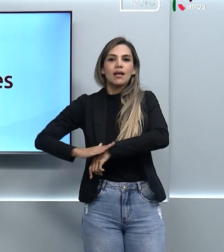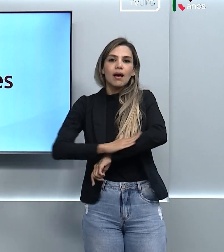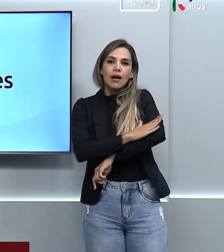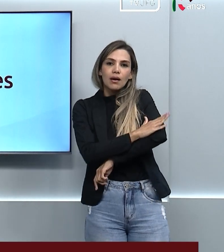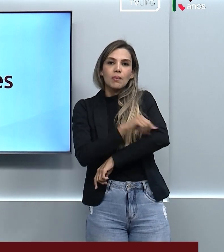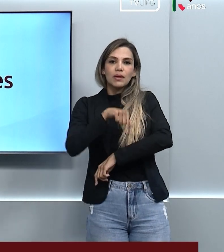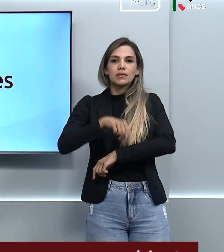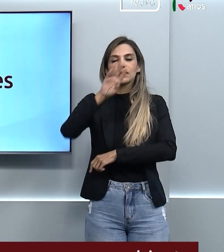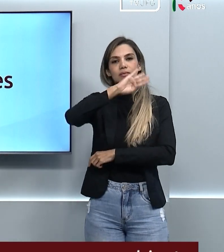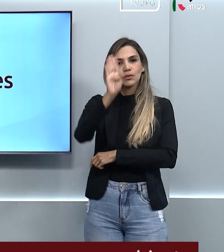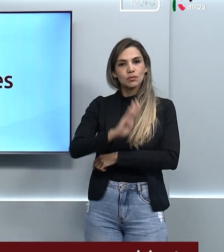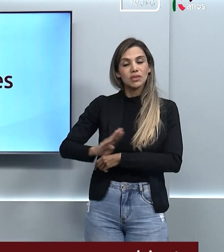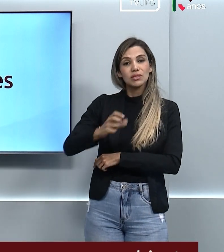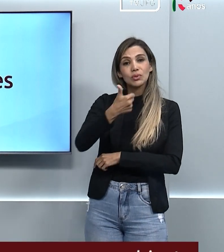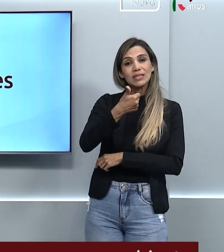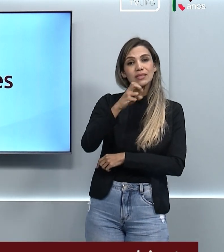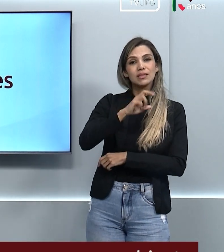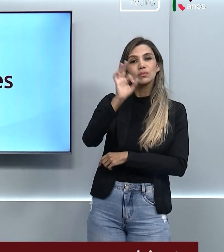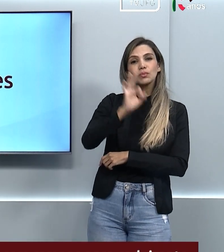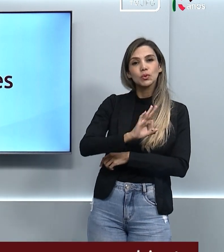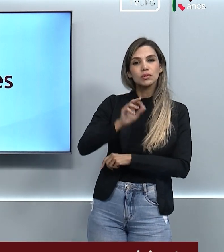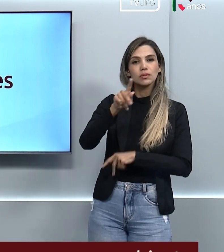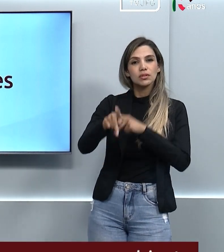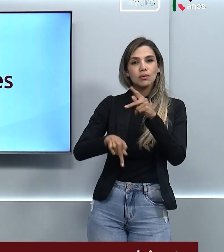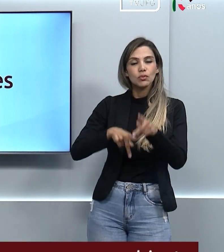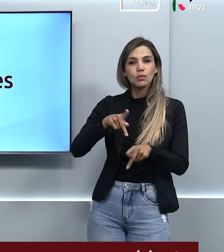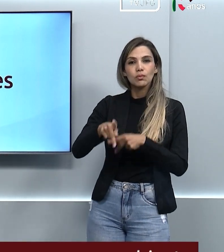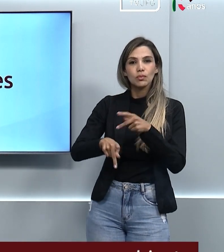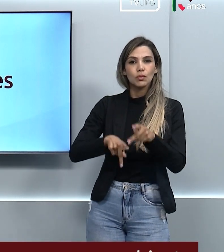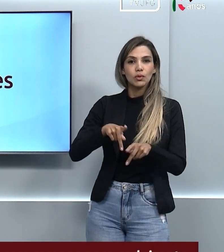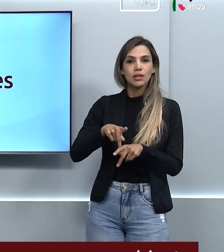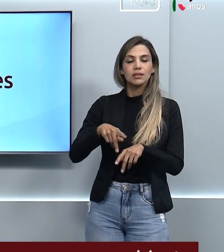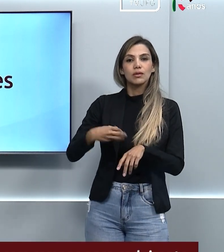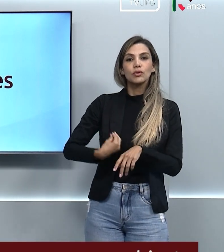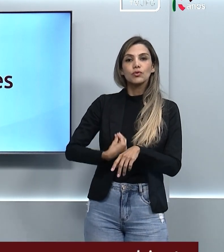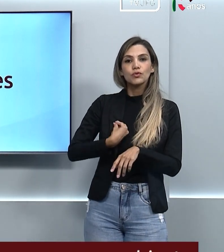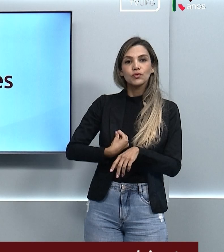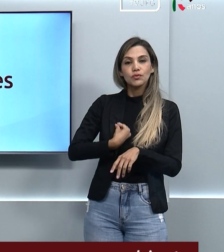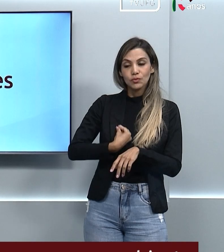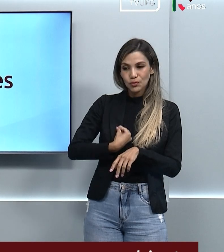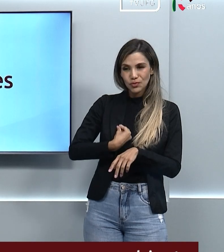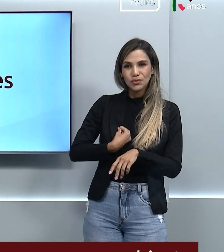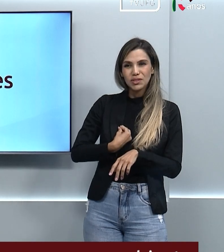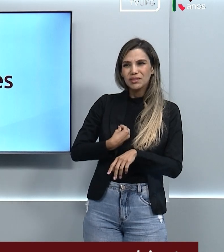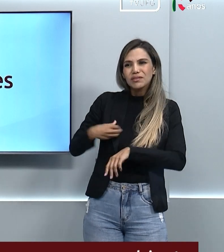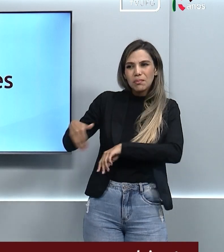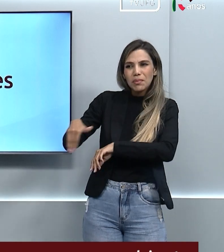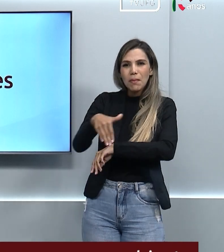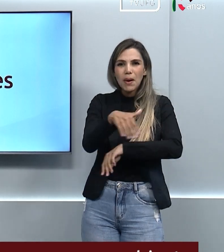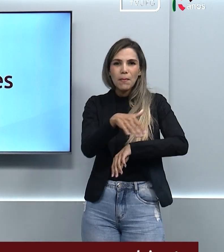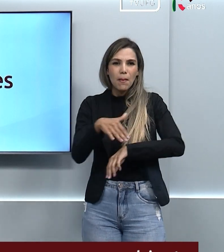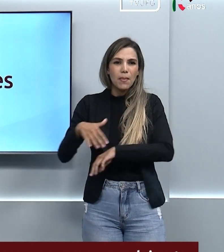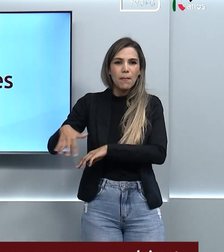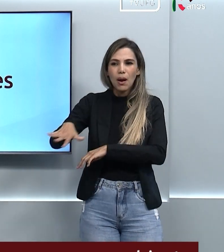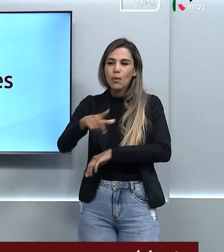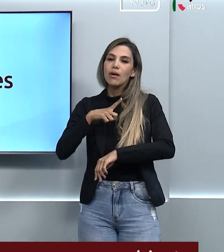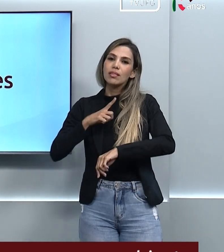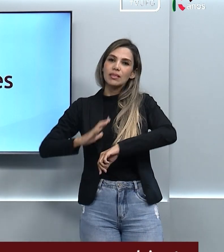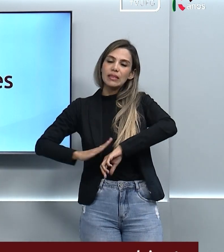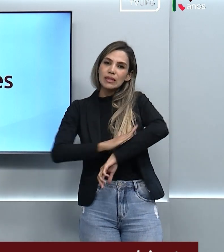Apenas 15% da população do país mora em ruas onde há acessibilidade, onde